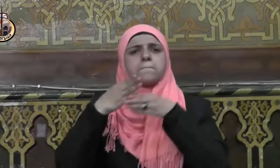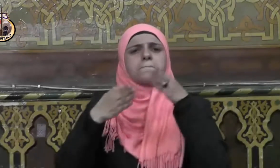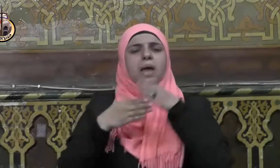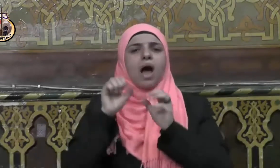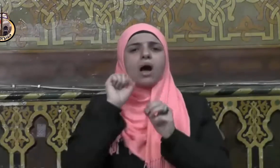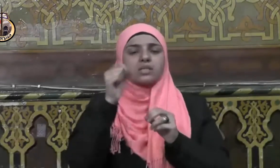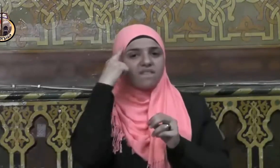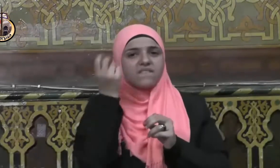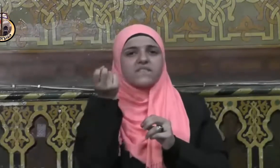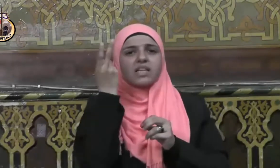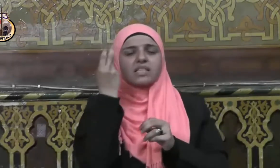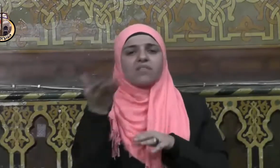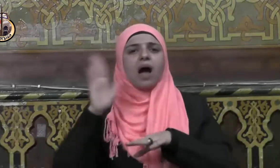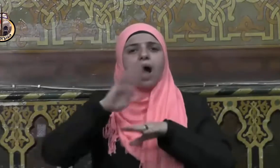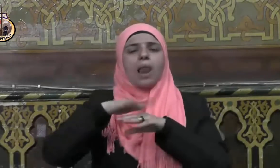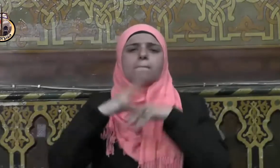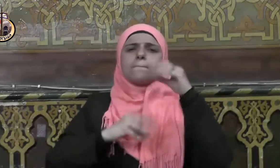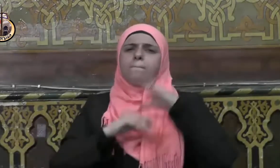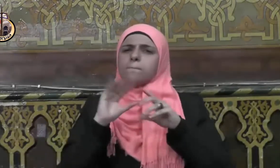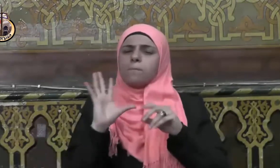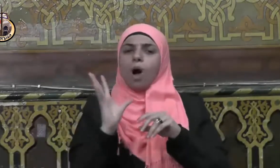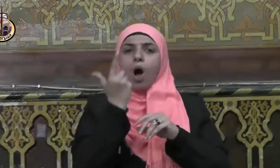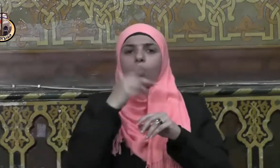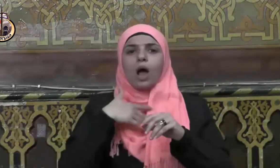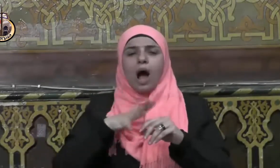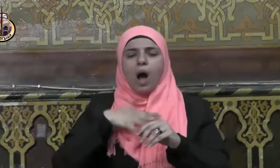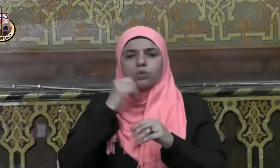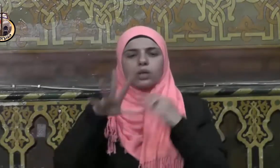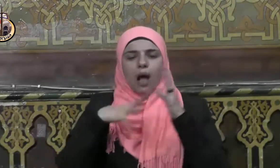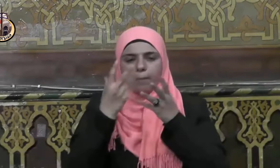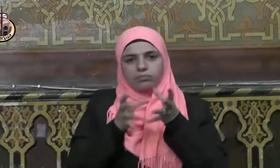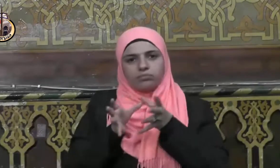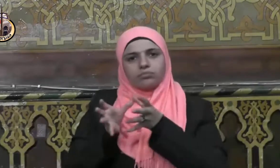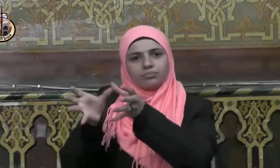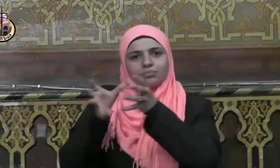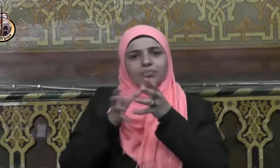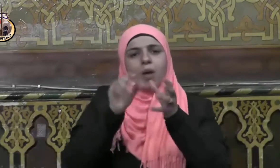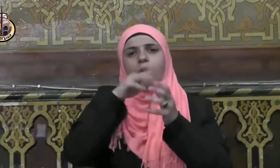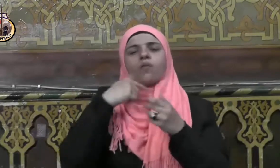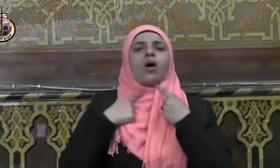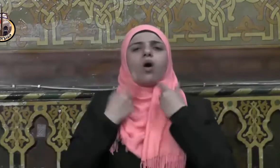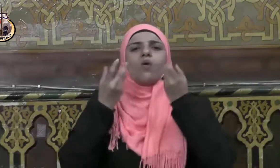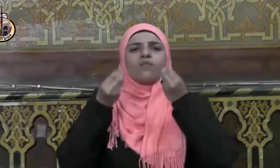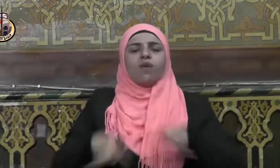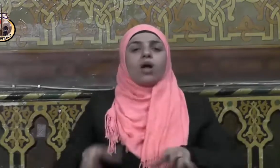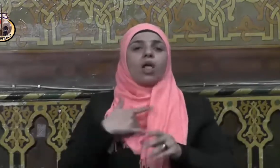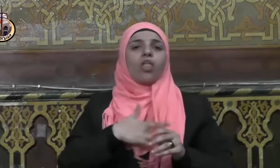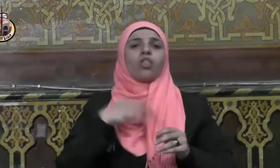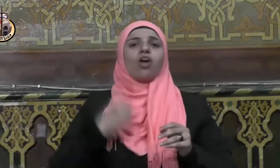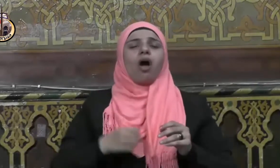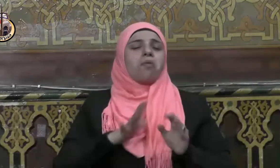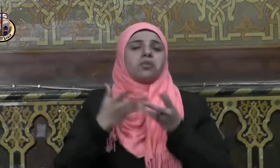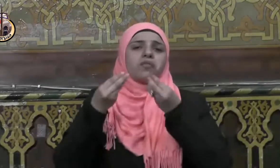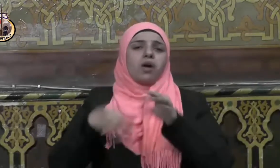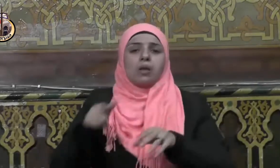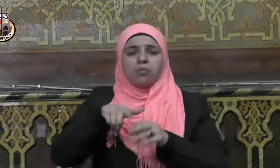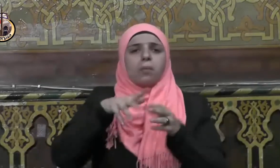على محاولات إحداث القطيعة وفقدان الثقة بين سائر